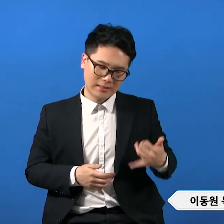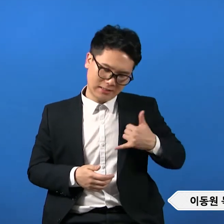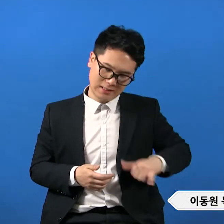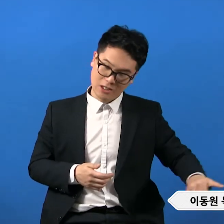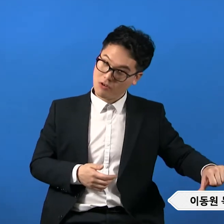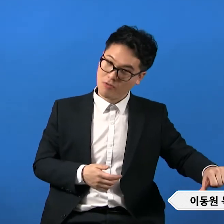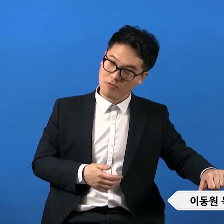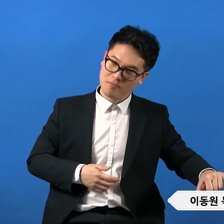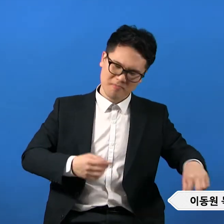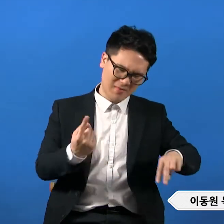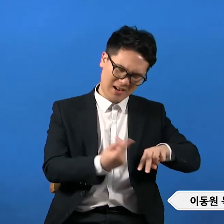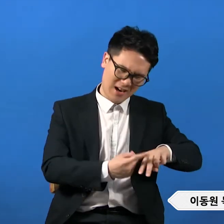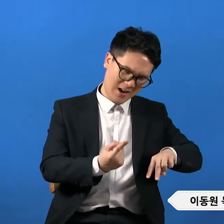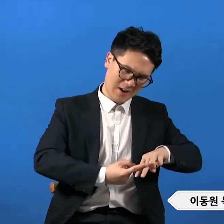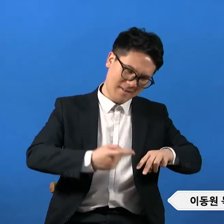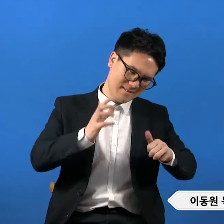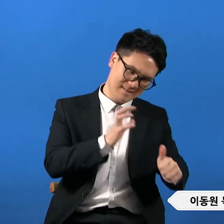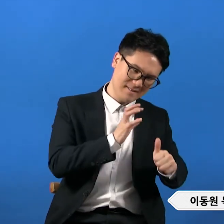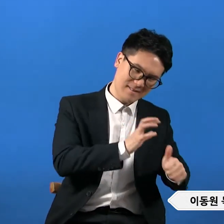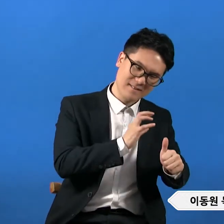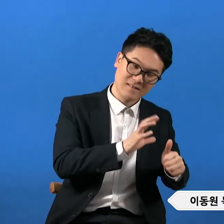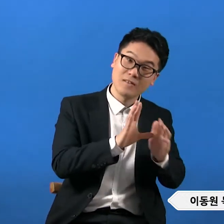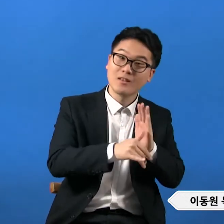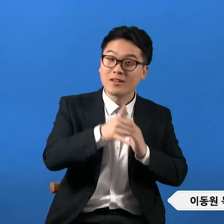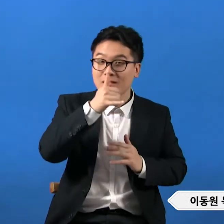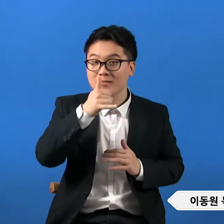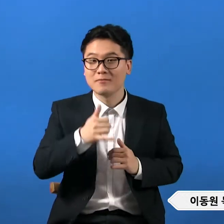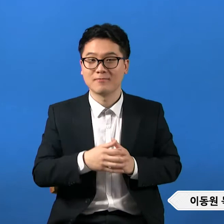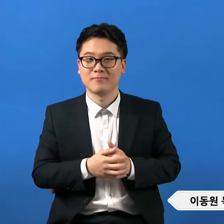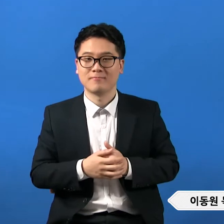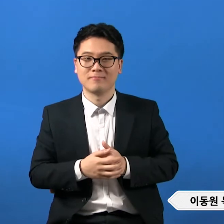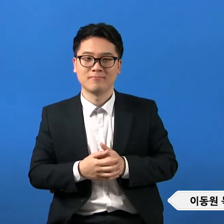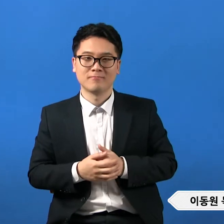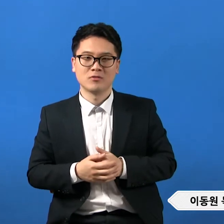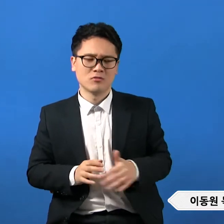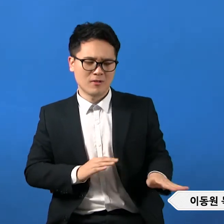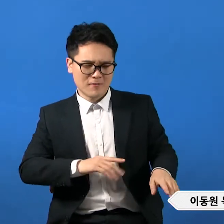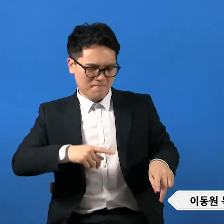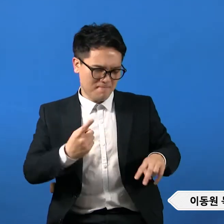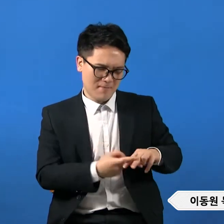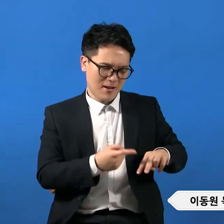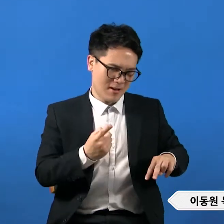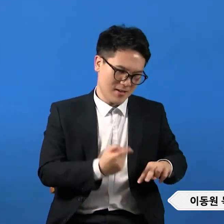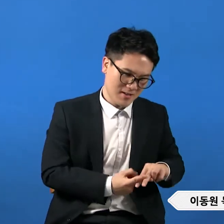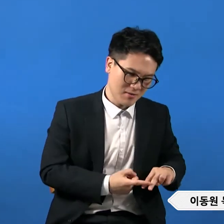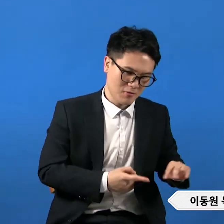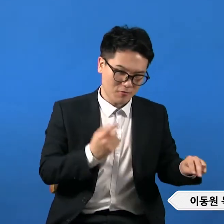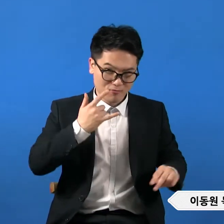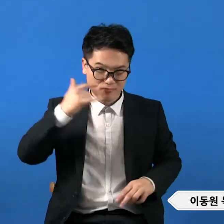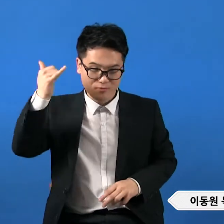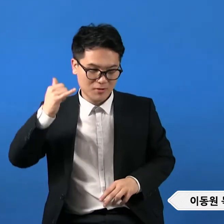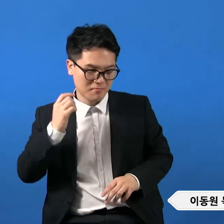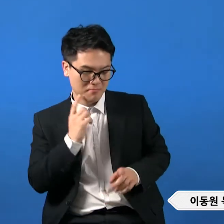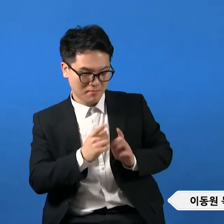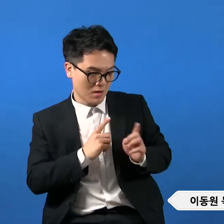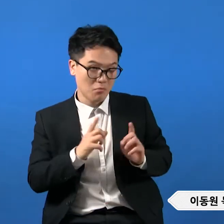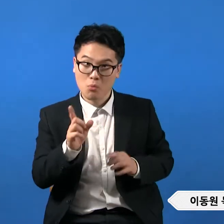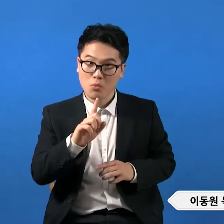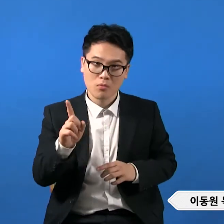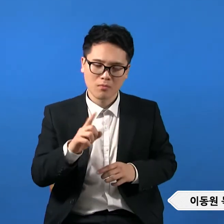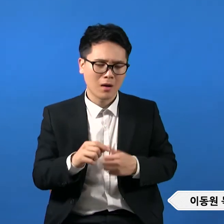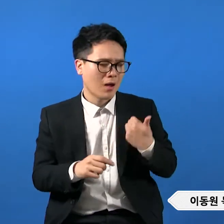때가 있죠. 심하게 구중하고 책망하고 심지어는 때리면서도 우리는 속으로 이렇게 부모들이 말하지